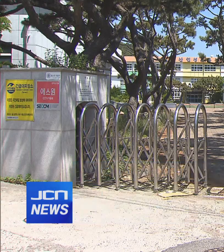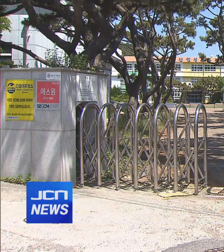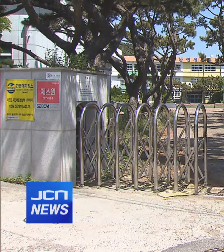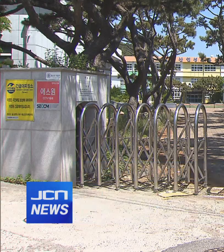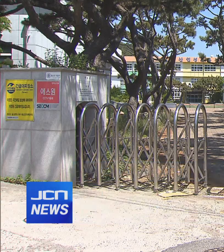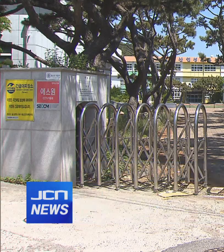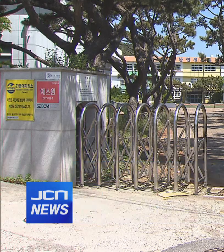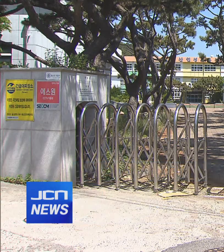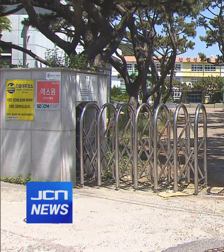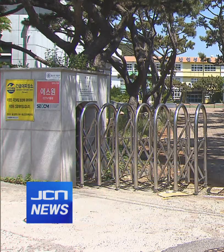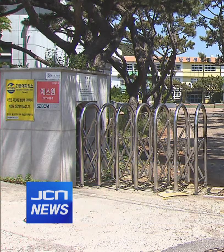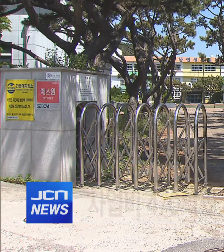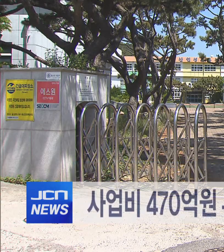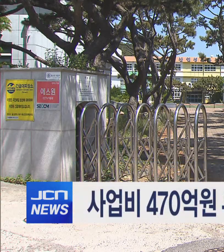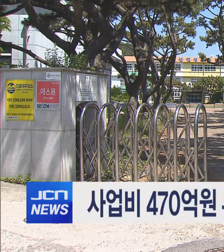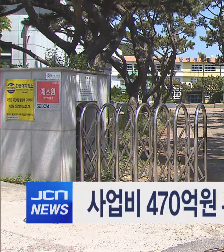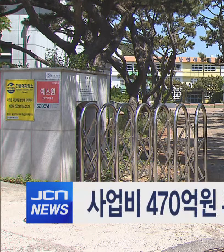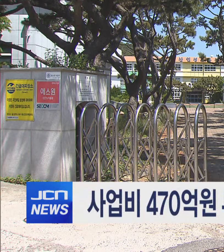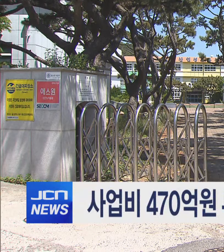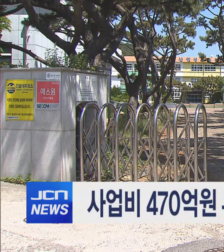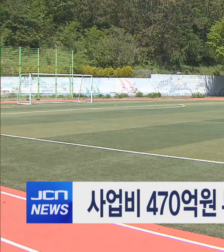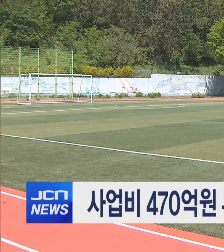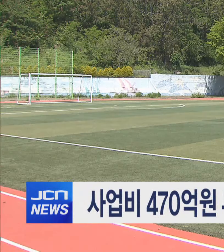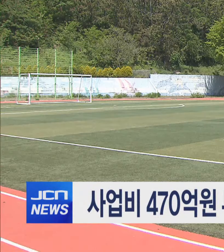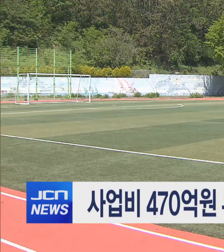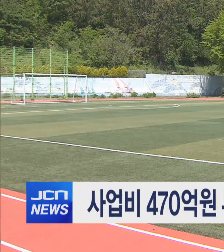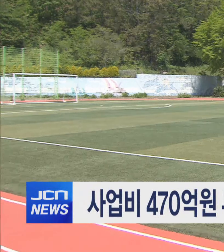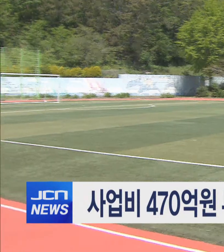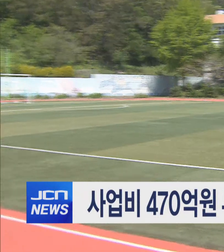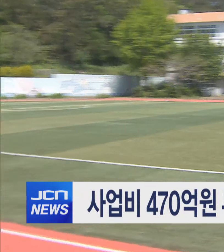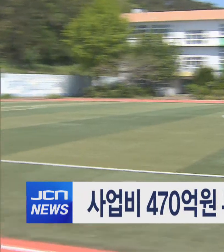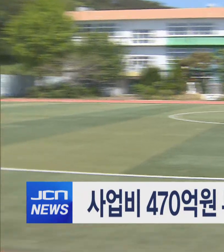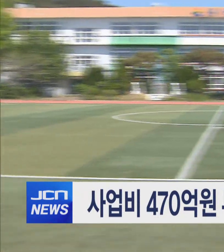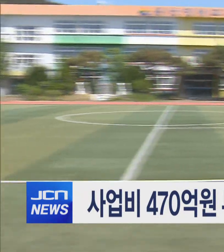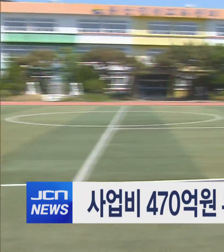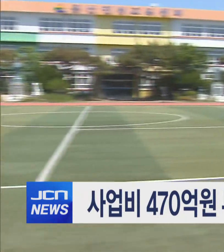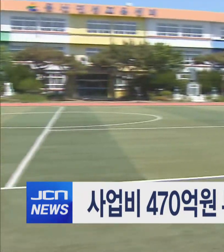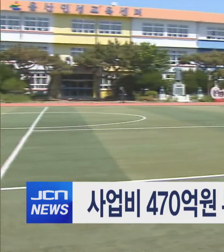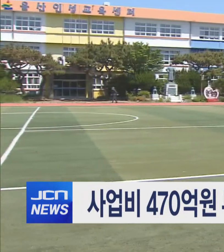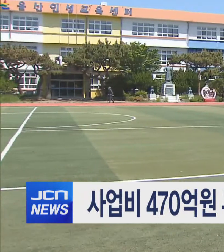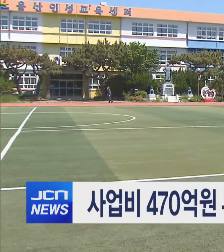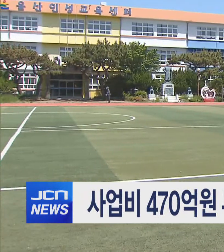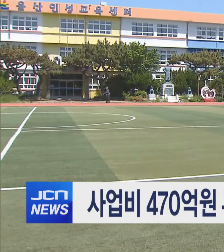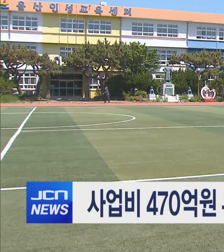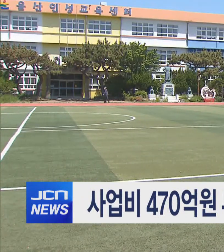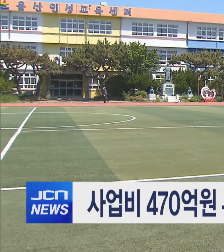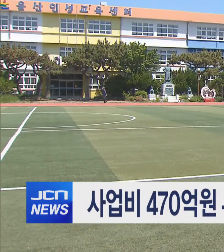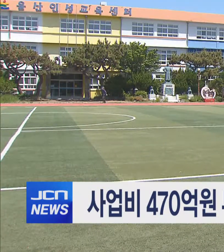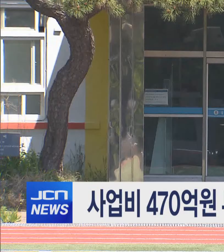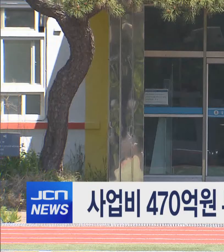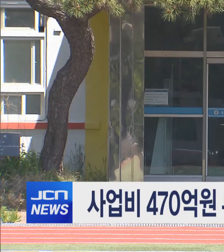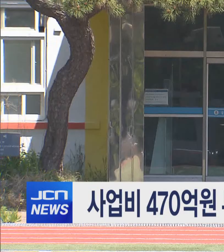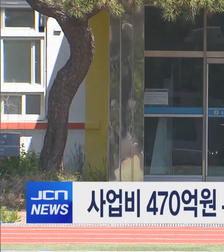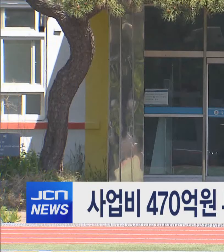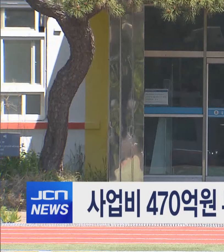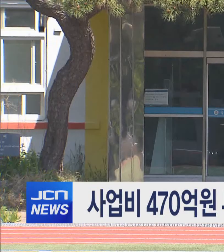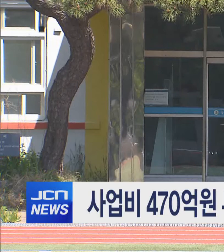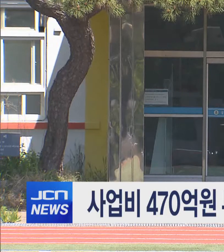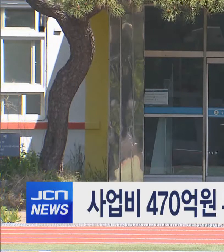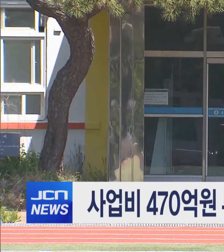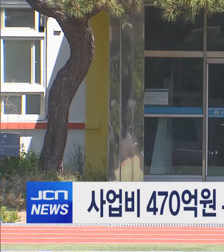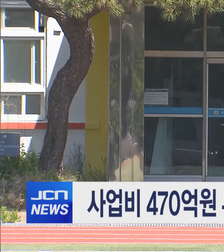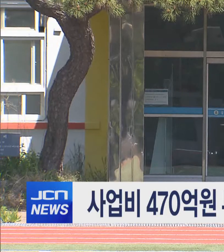12월이고 용지비와 공사비 등 전체 사업비만 470억 원. 울산시가 건축비 30억 원을